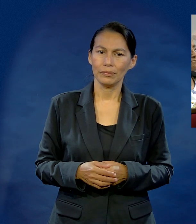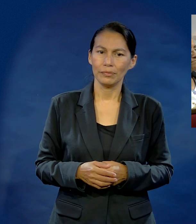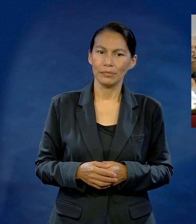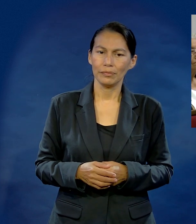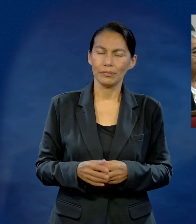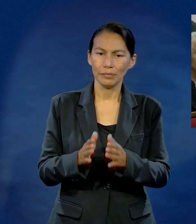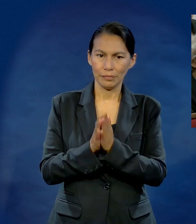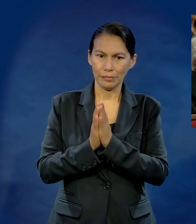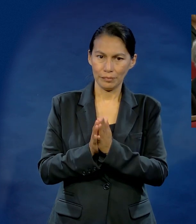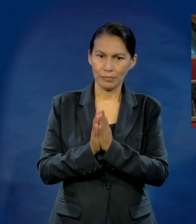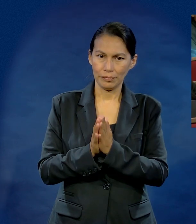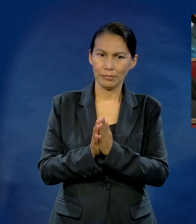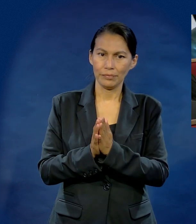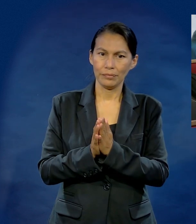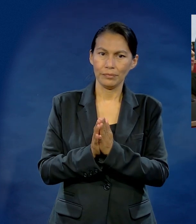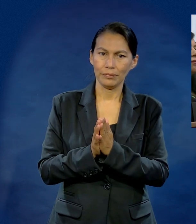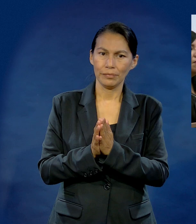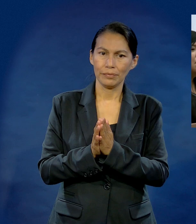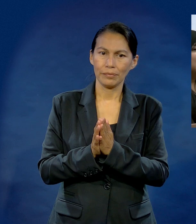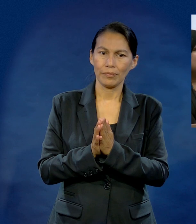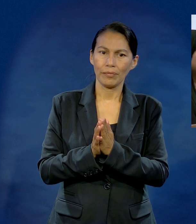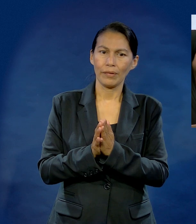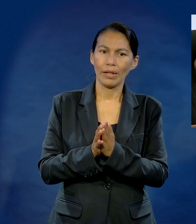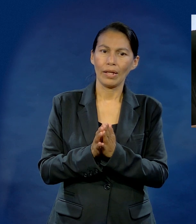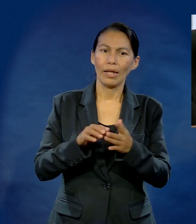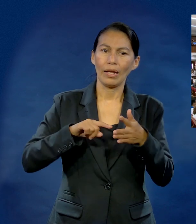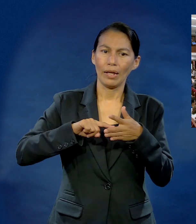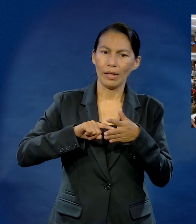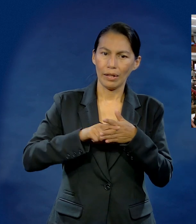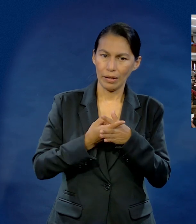tu boca. Cuida tu boca.